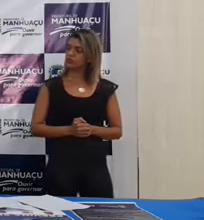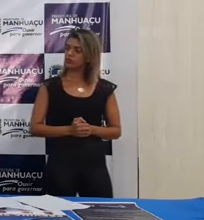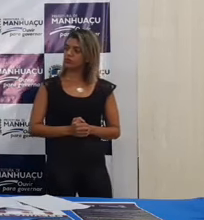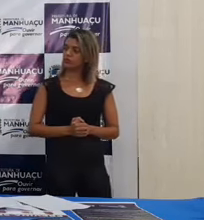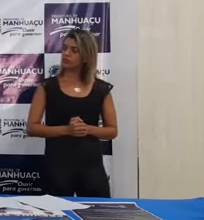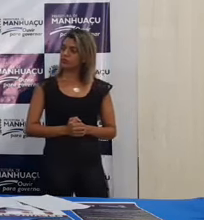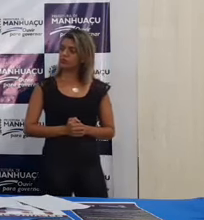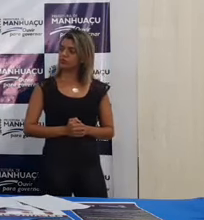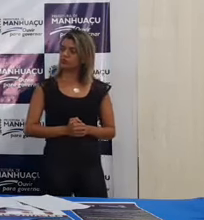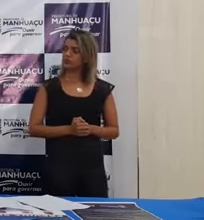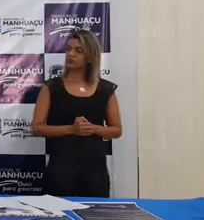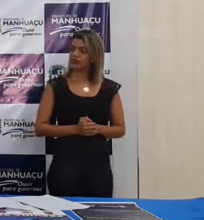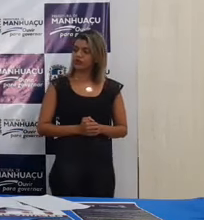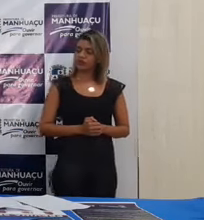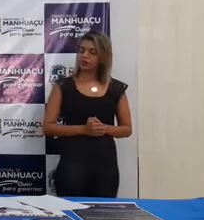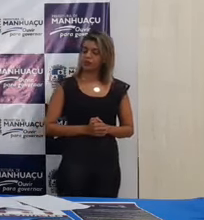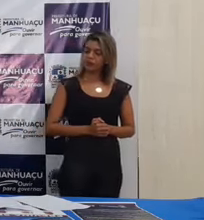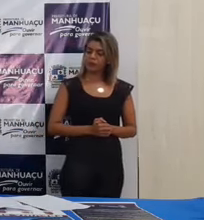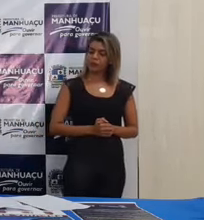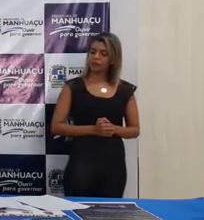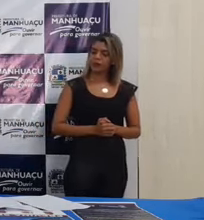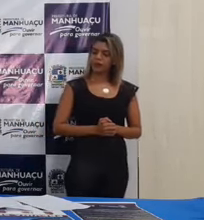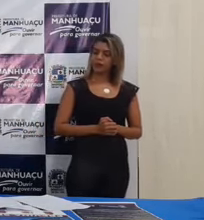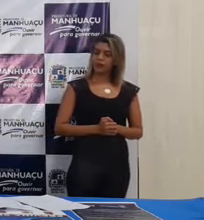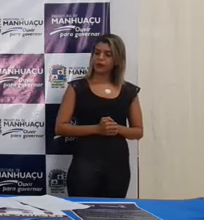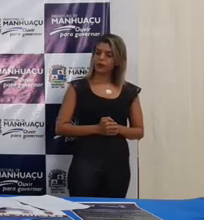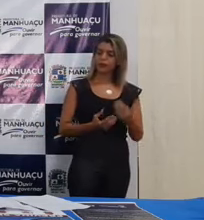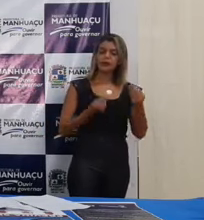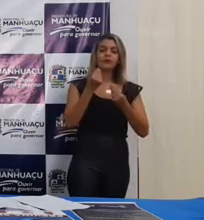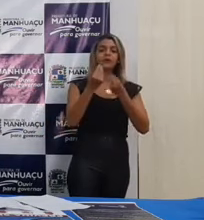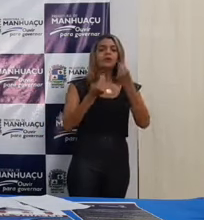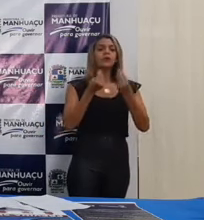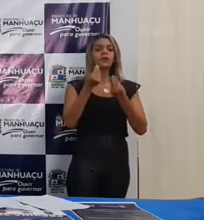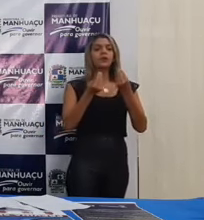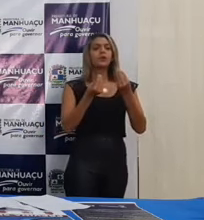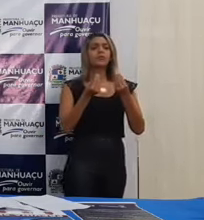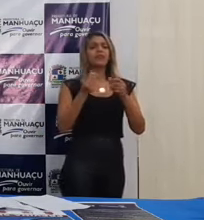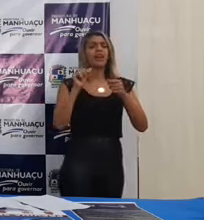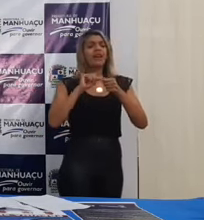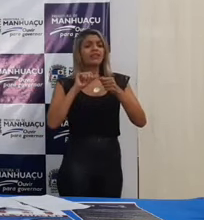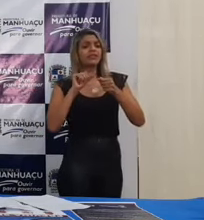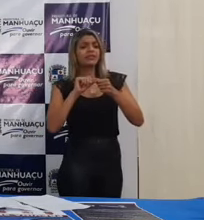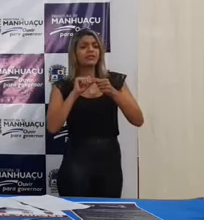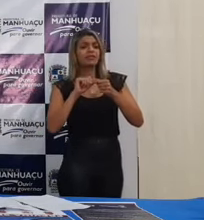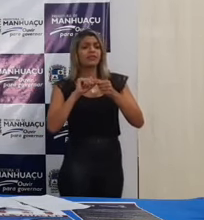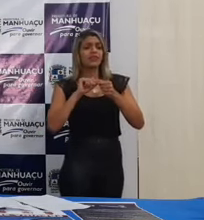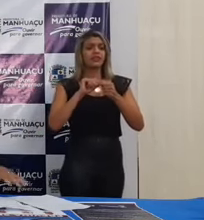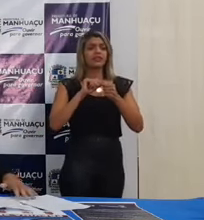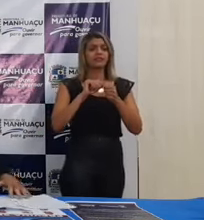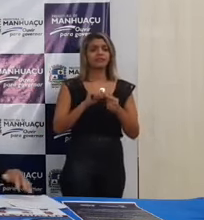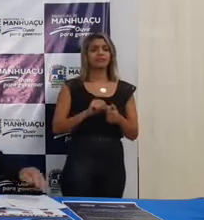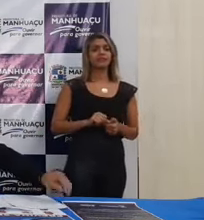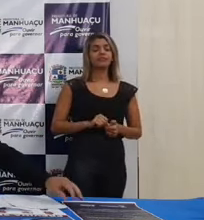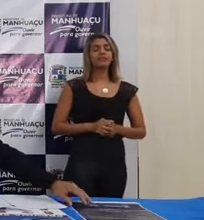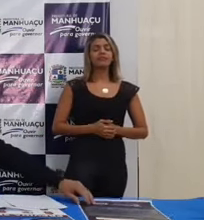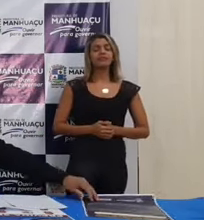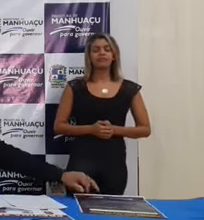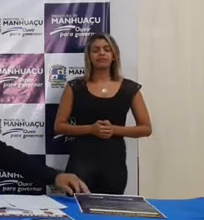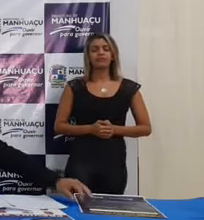termo não for cumprido? Bem, dentro das deliberações que o comitê aprovou, nós aprovamos a confecção